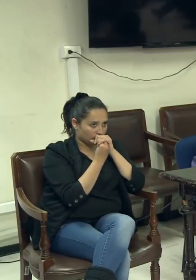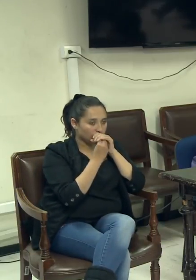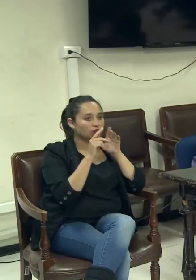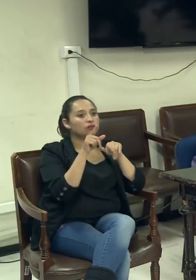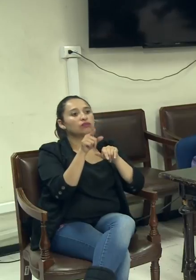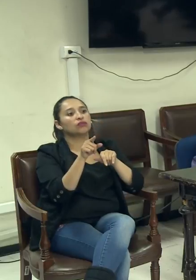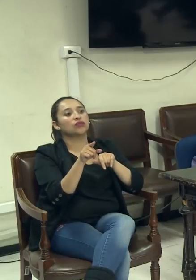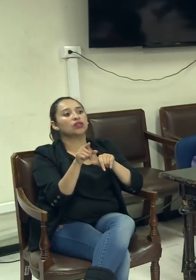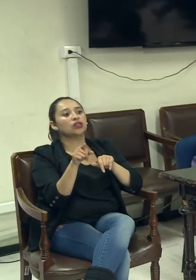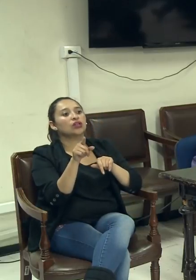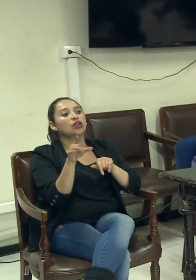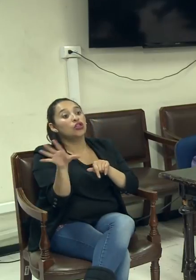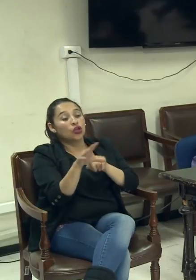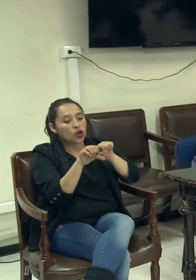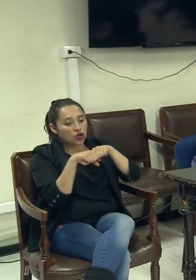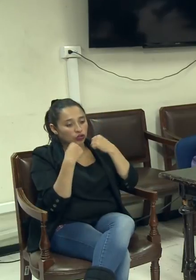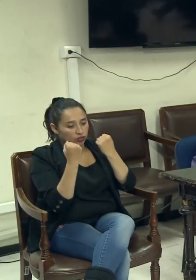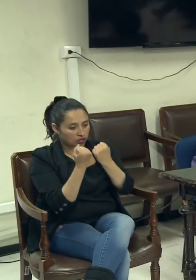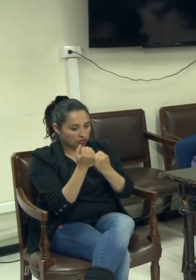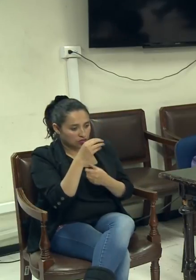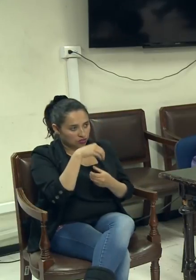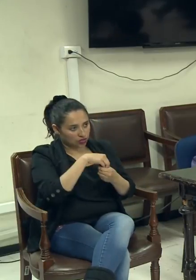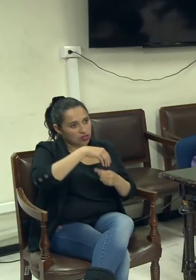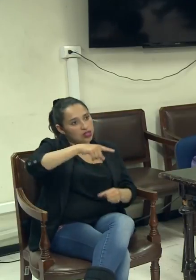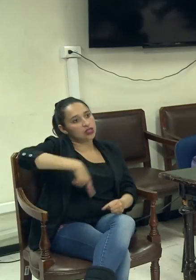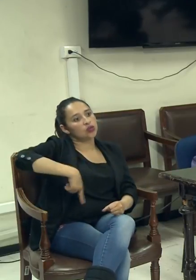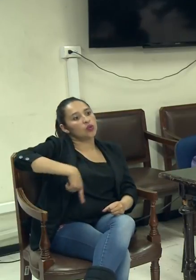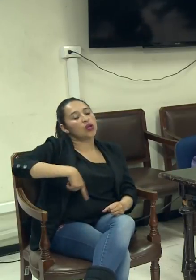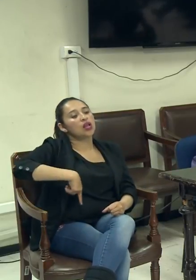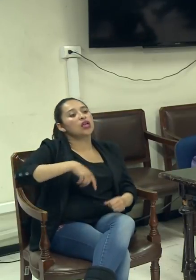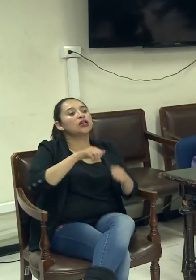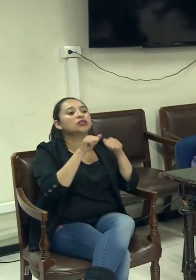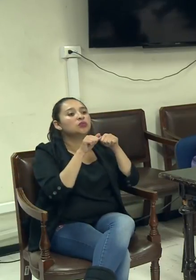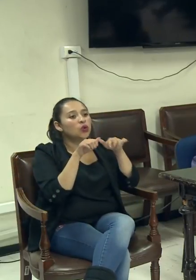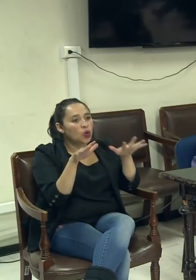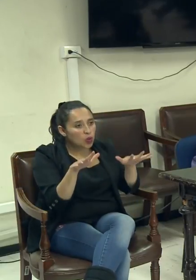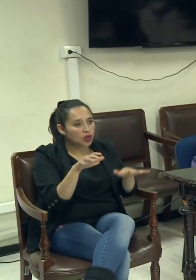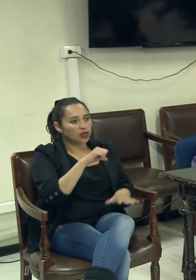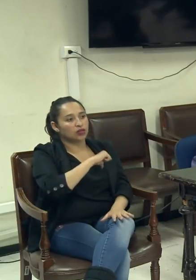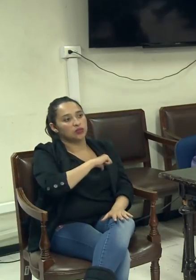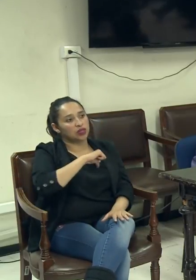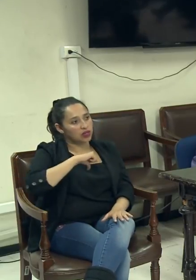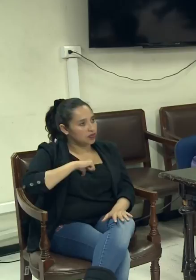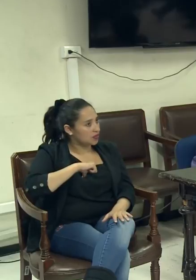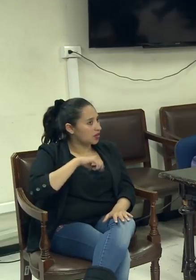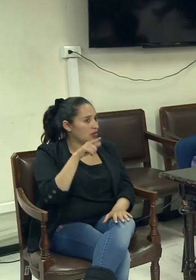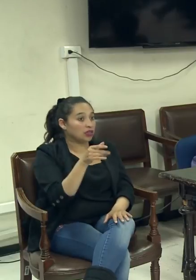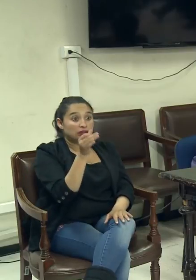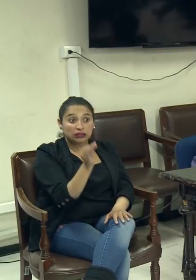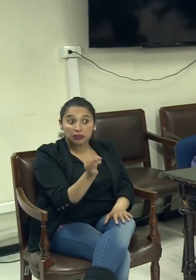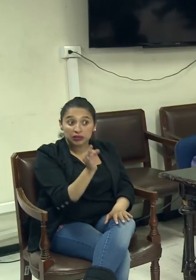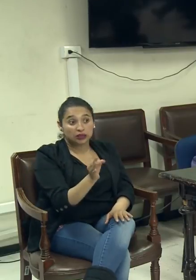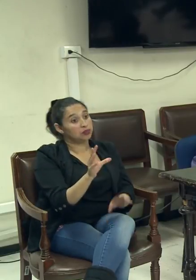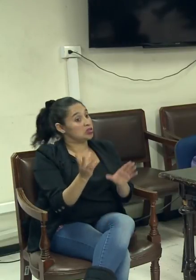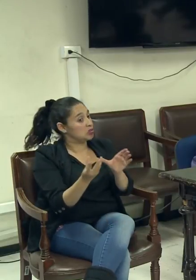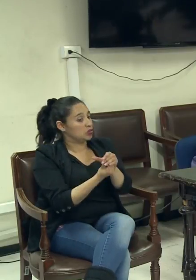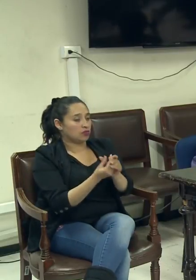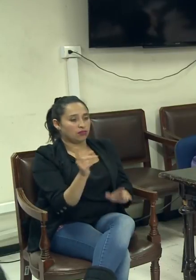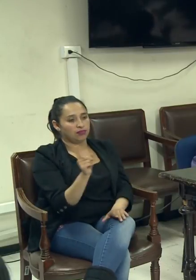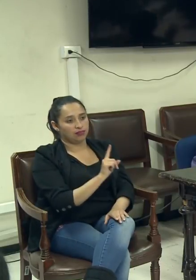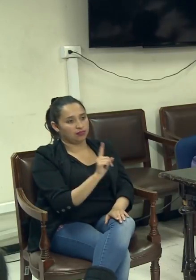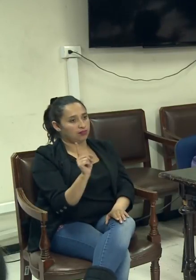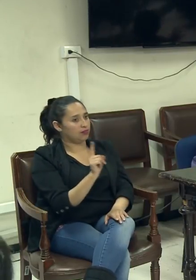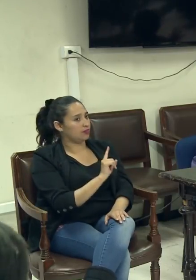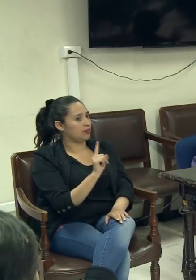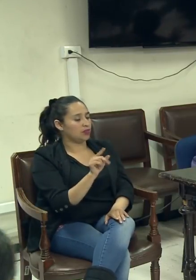todos los salones de clase de todas las escuelas públicas, las privadas no siempre lo hicieron, porque